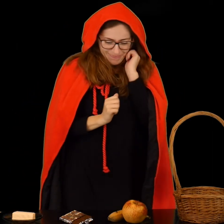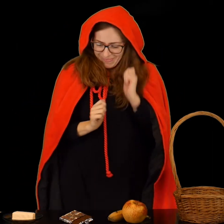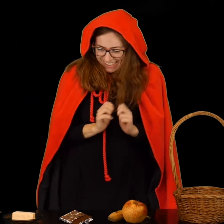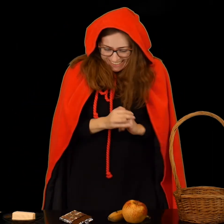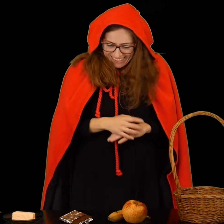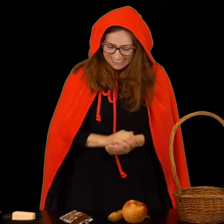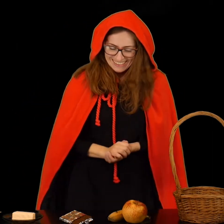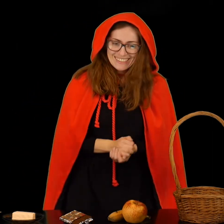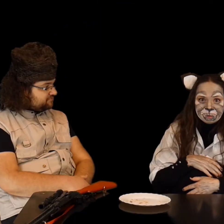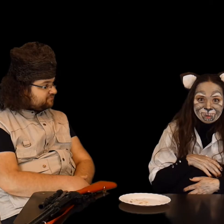Związku Głuchoniemych.